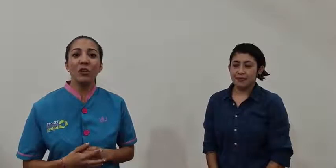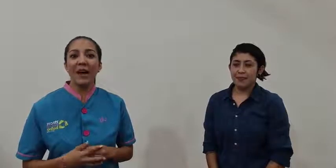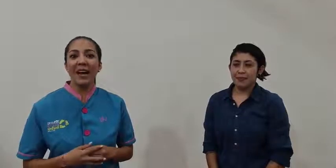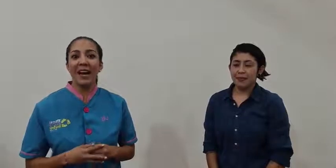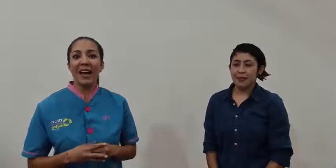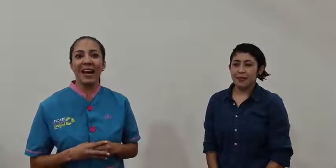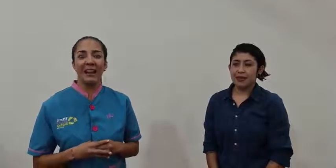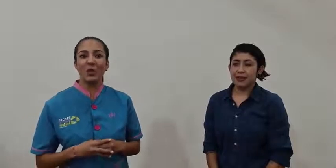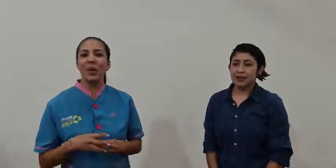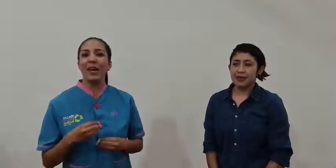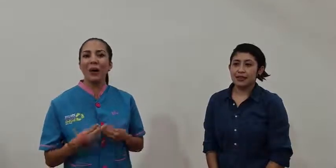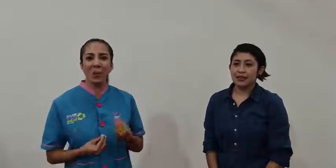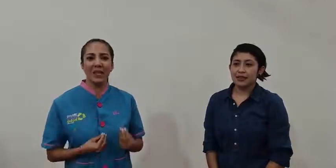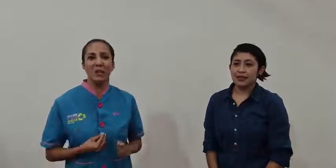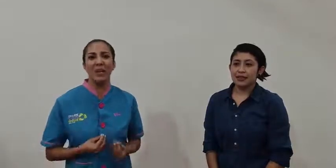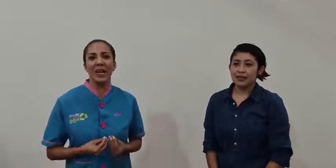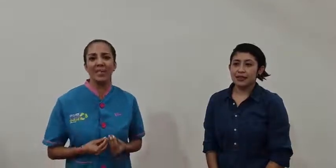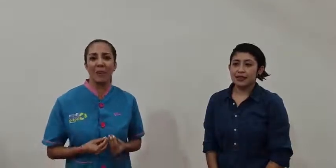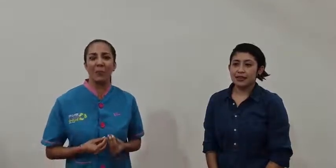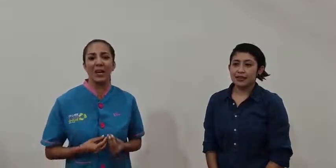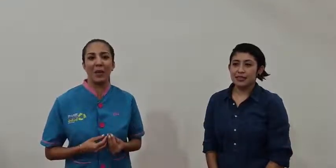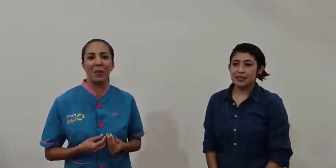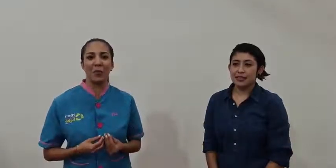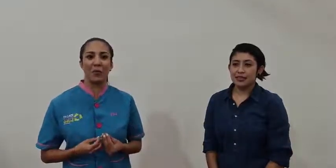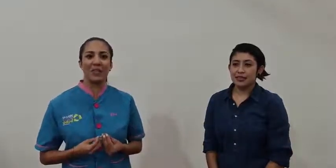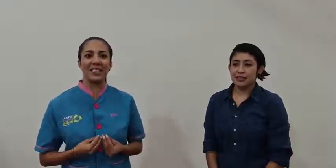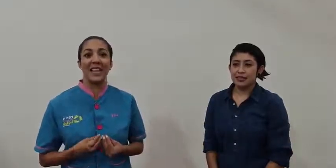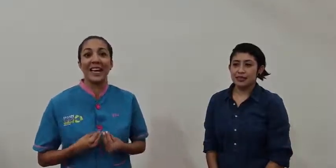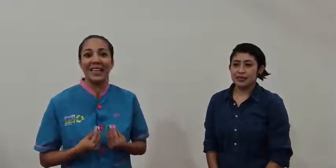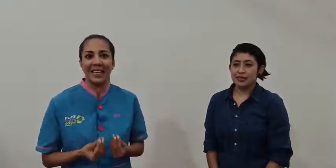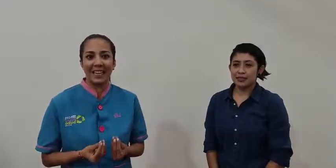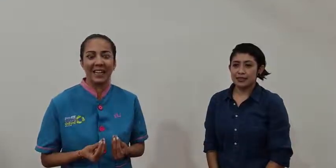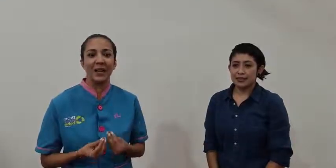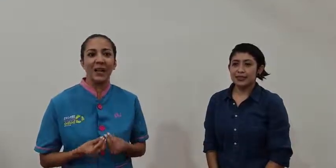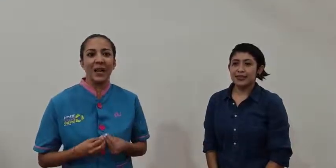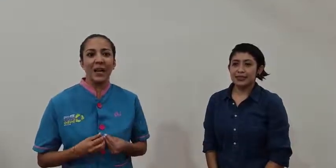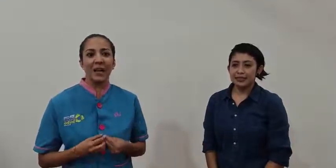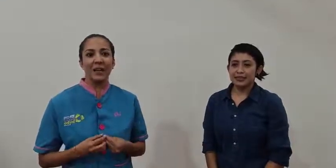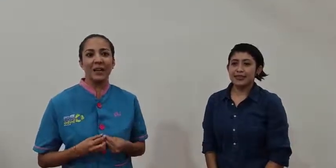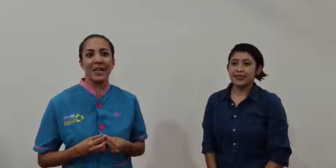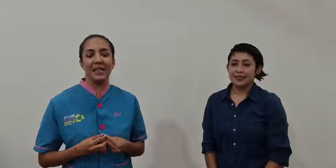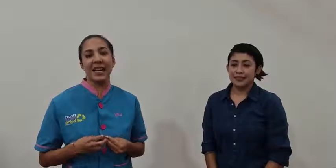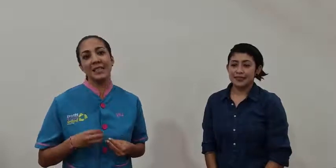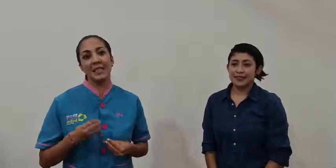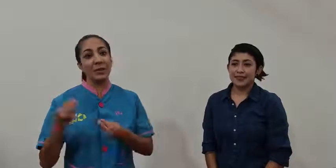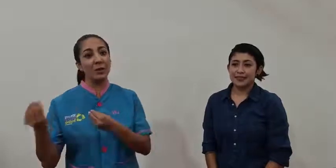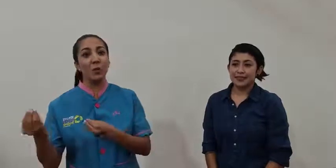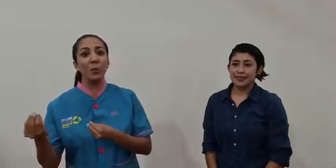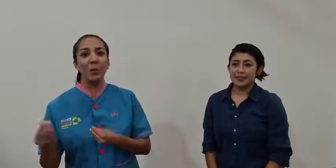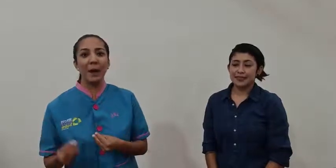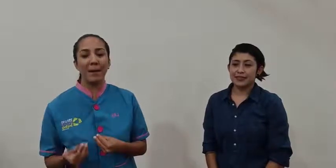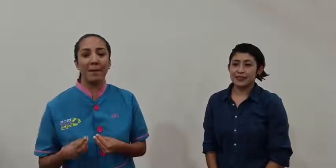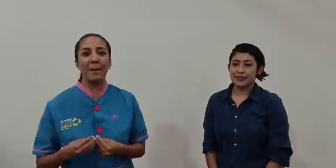nos va a resolver algunas dudas que pudiéramos llegar a tener, ya sea si tú, mami,